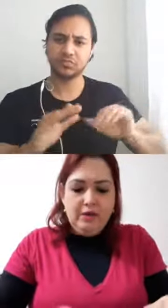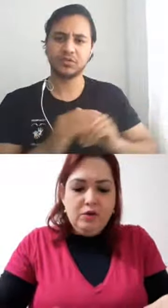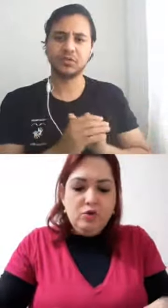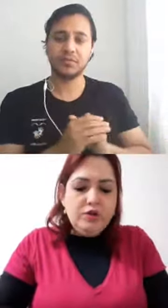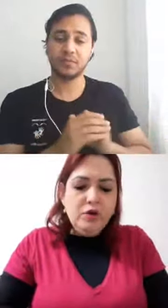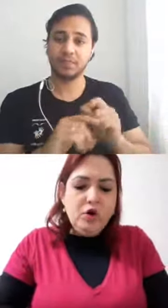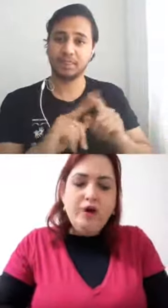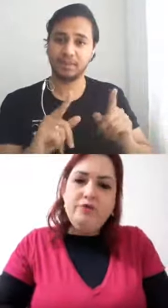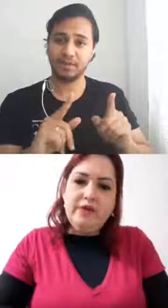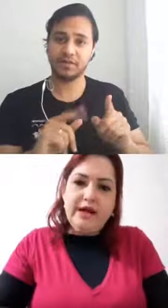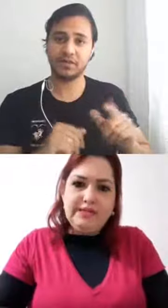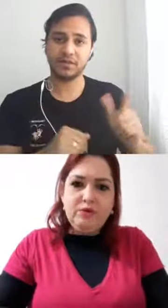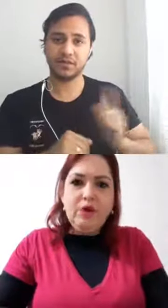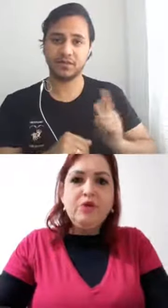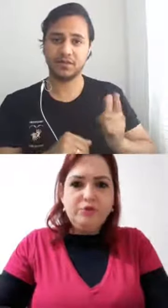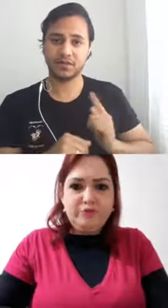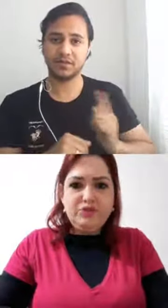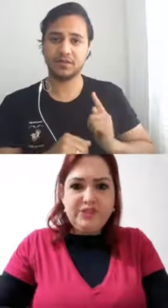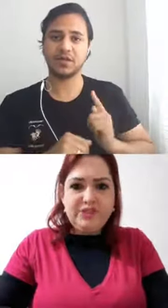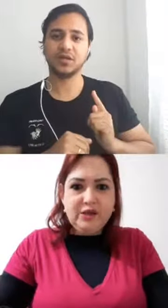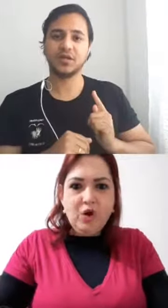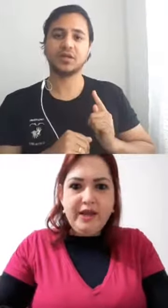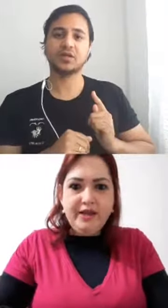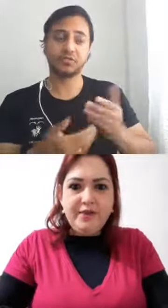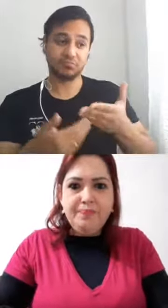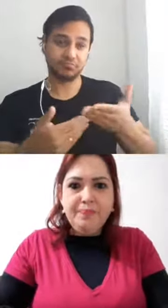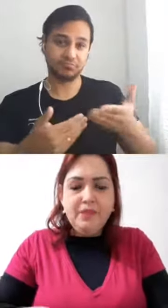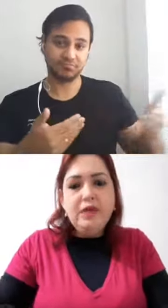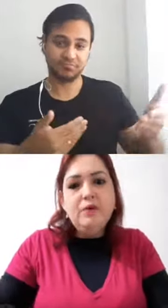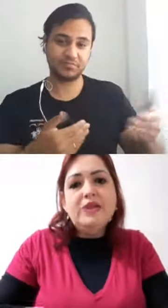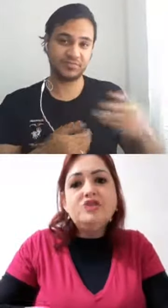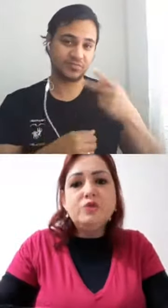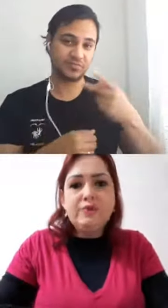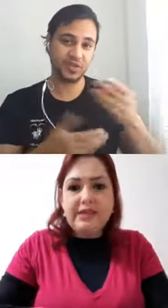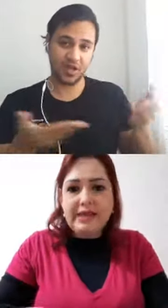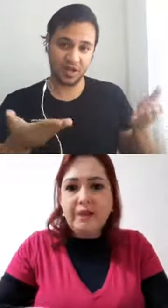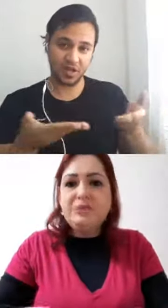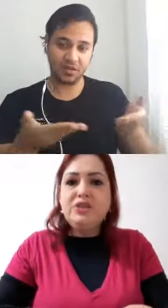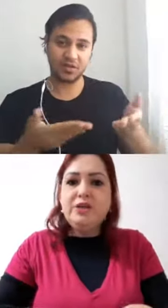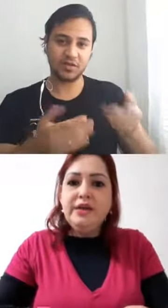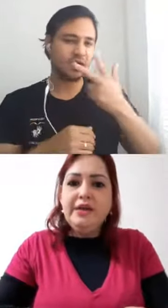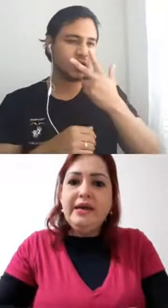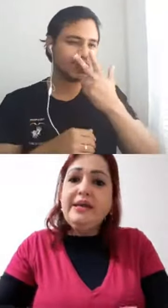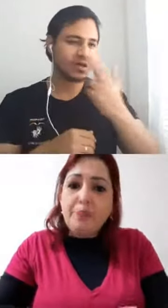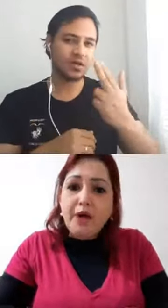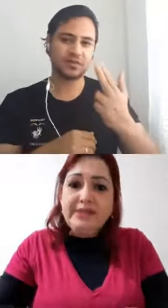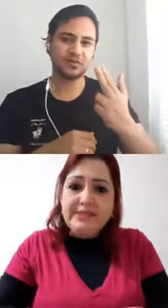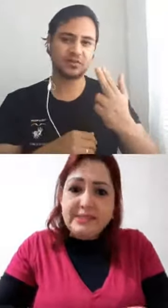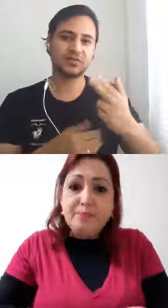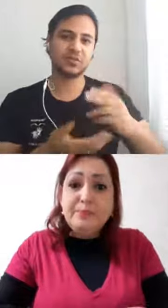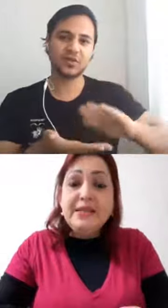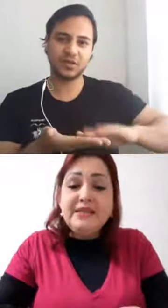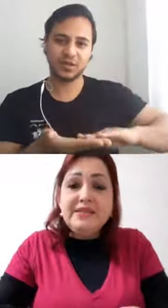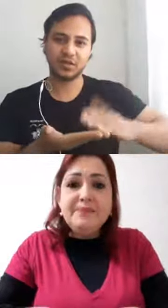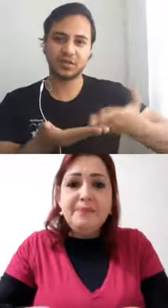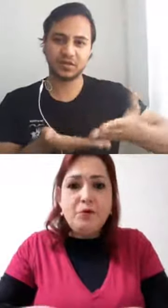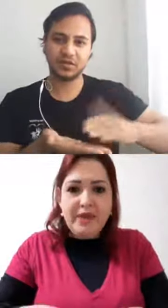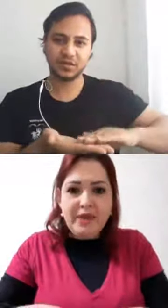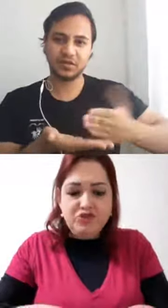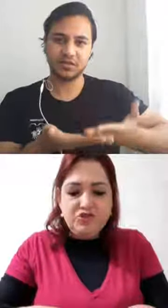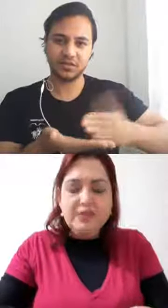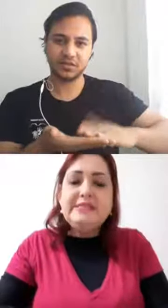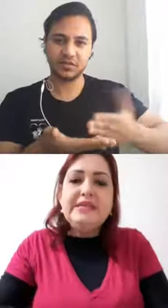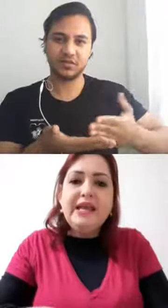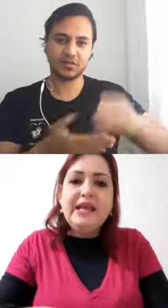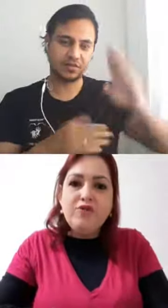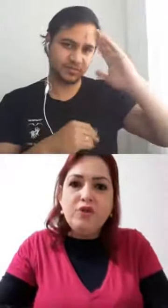Agora, quando ocorre um caso igual o que eu disse agora, eu acho que o intérprete, ele pode sim,